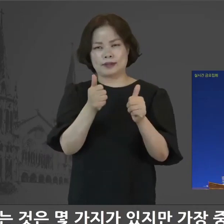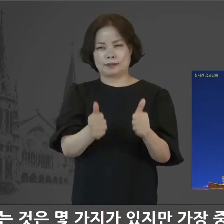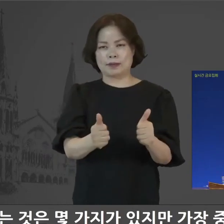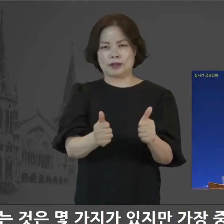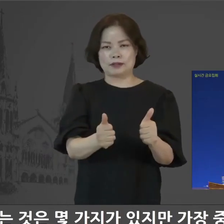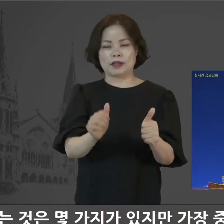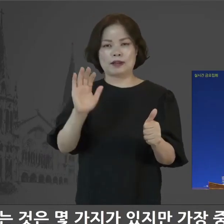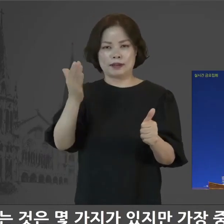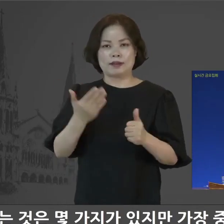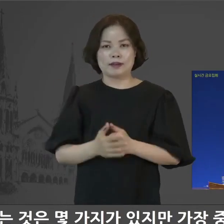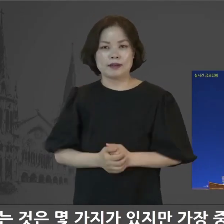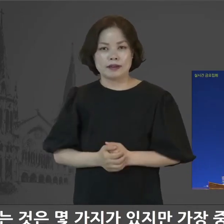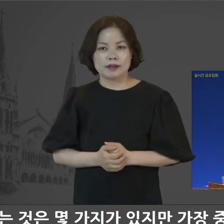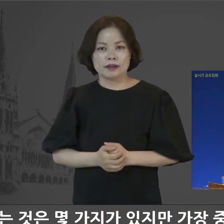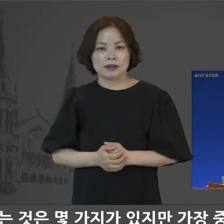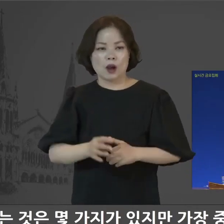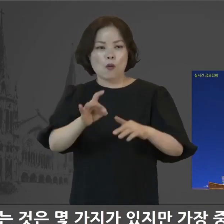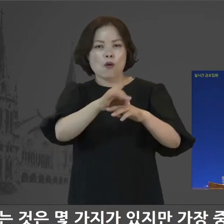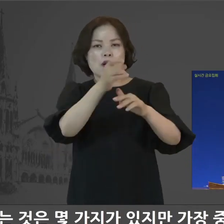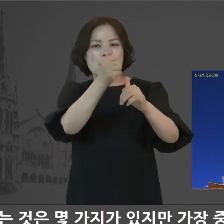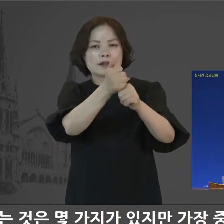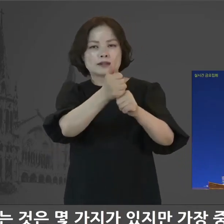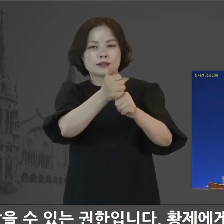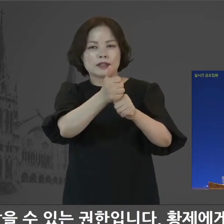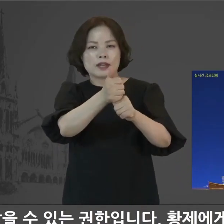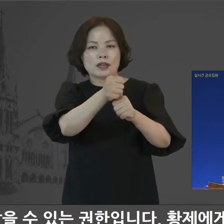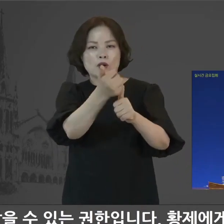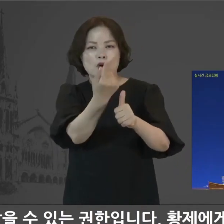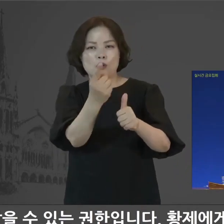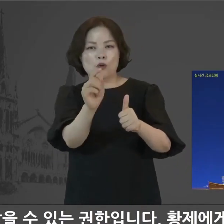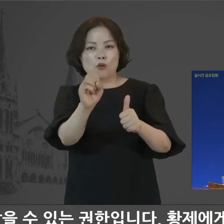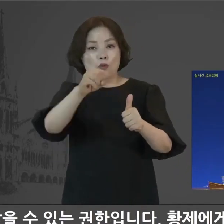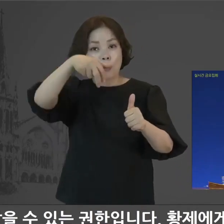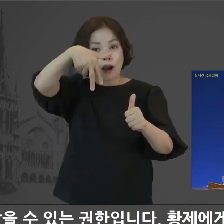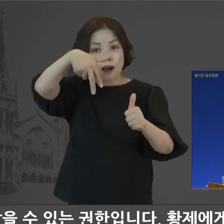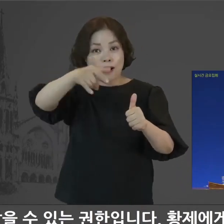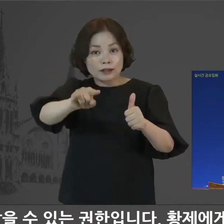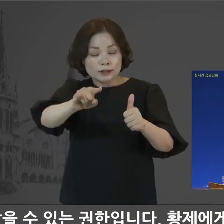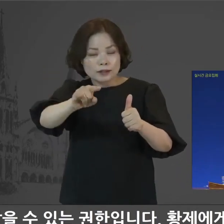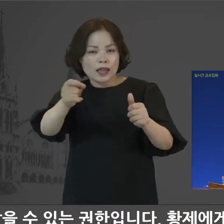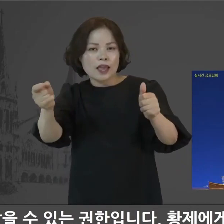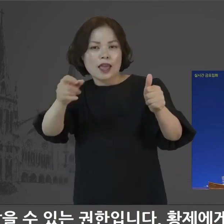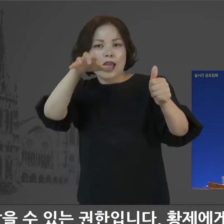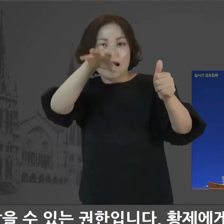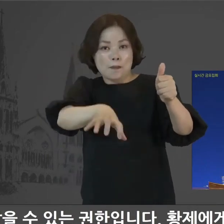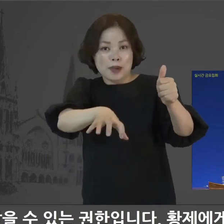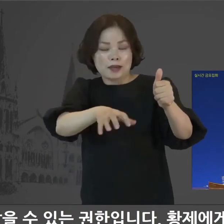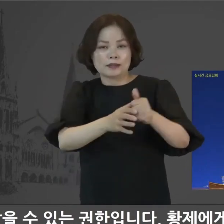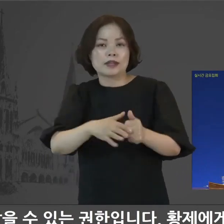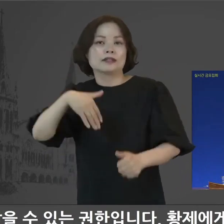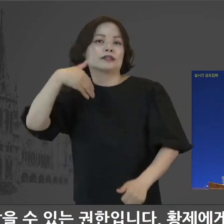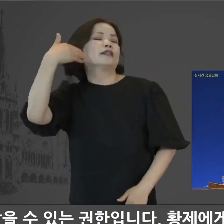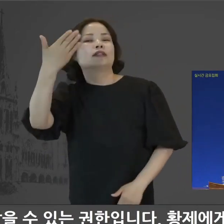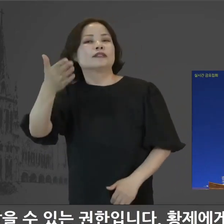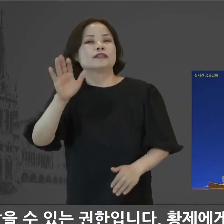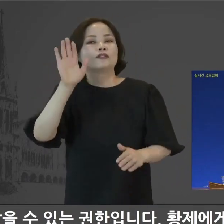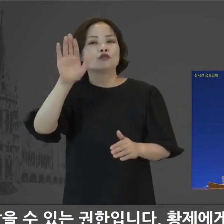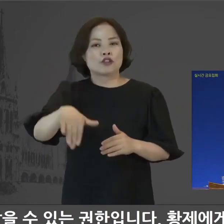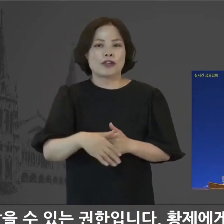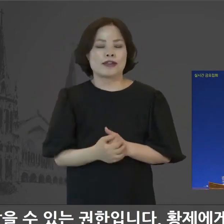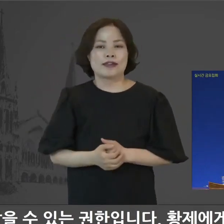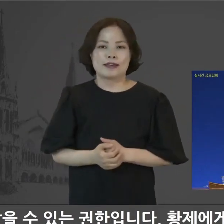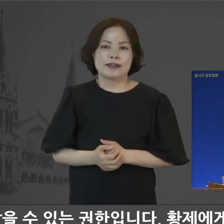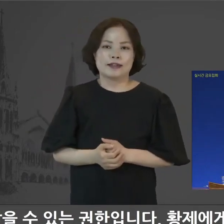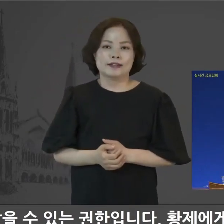돼요. 그러니까 황제 앞에 가야 됩니다. 바울이 이제 후에 이제 다음 조금 후에 이제